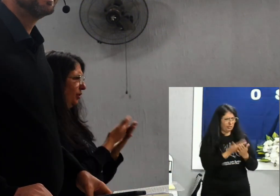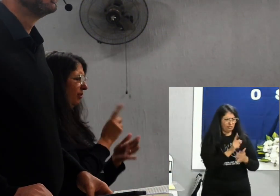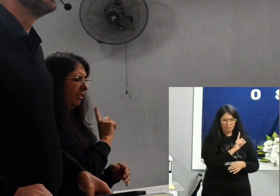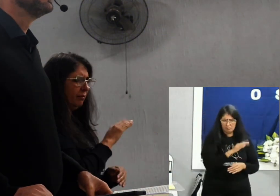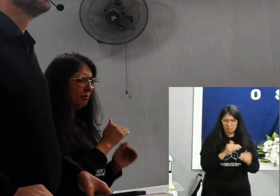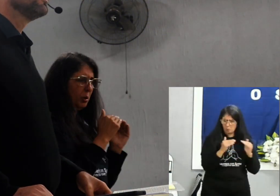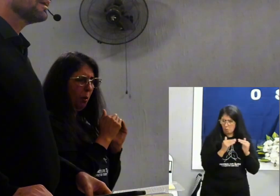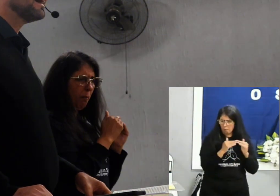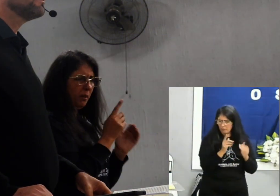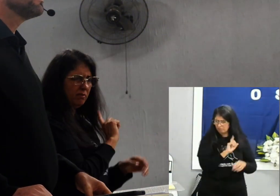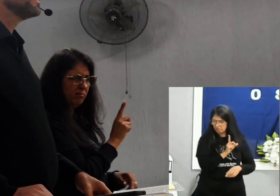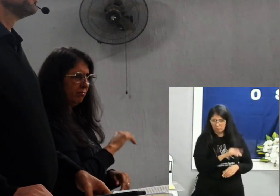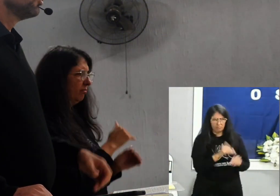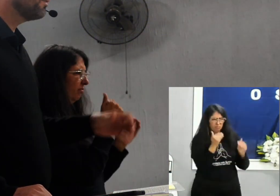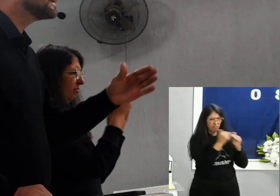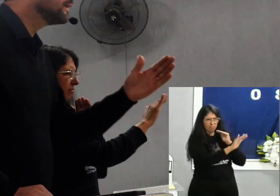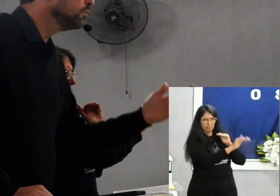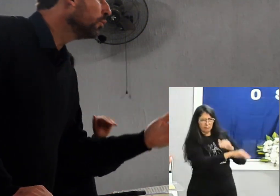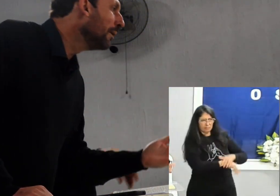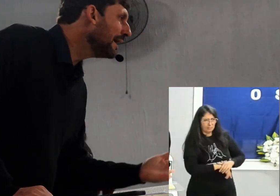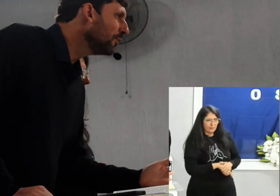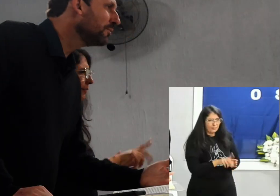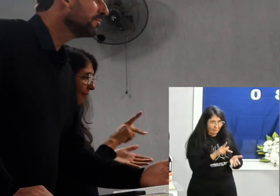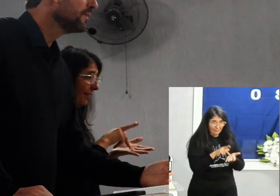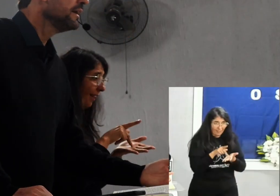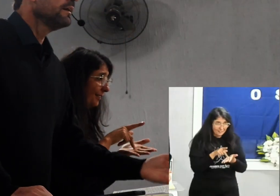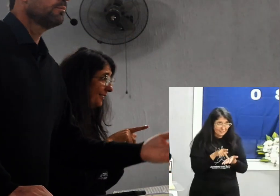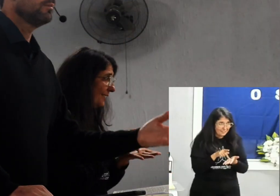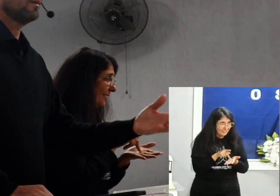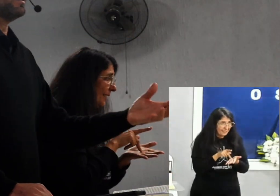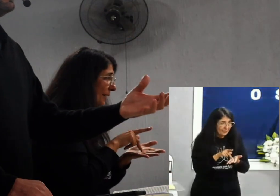mesmo. Não cabe. No padrão humano,